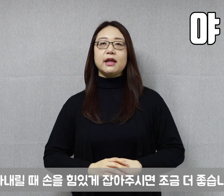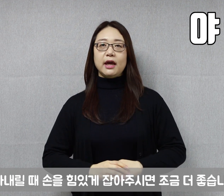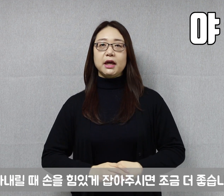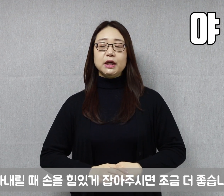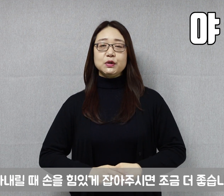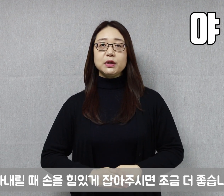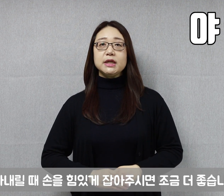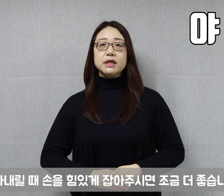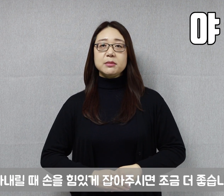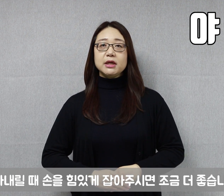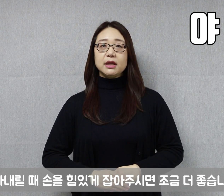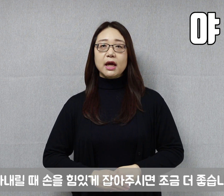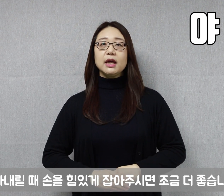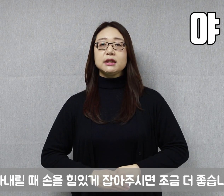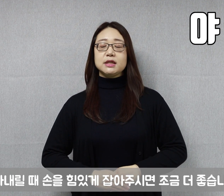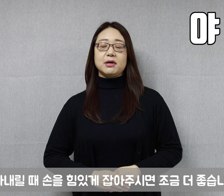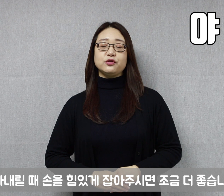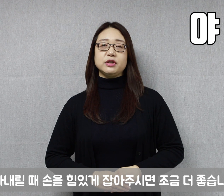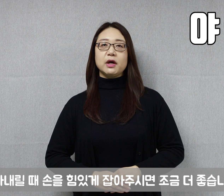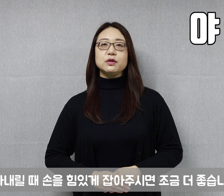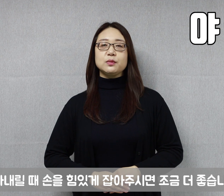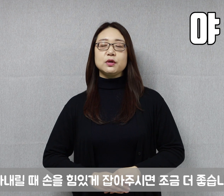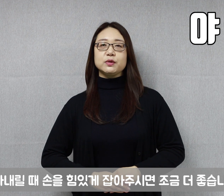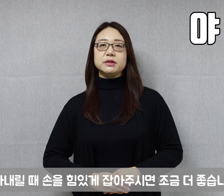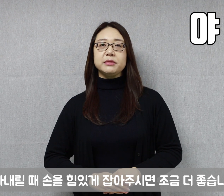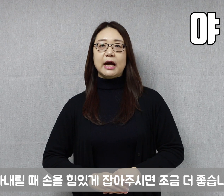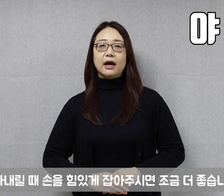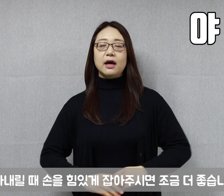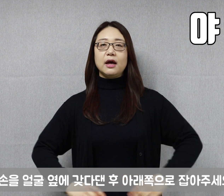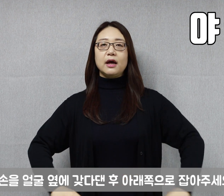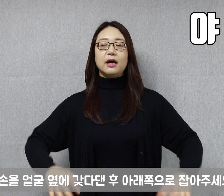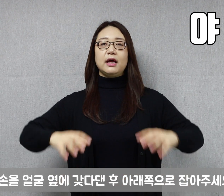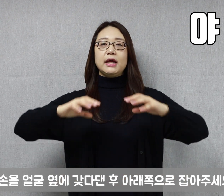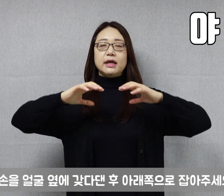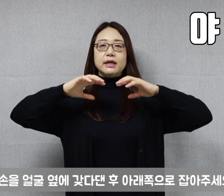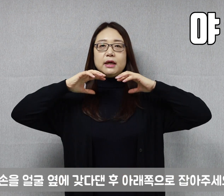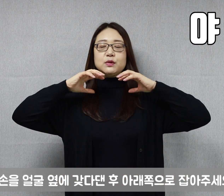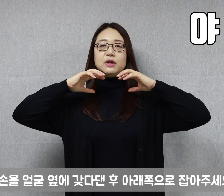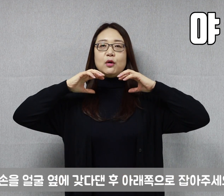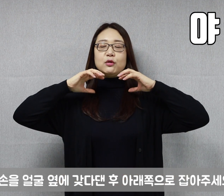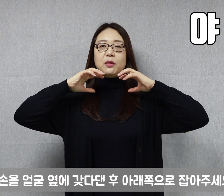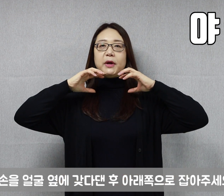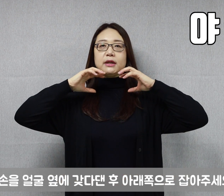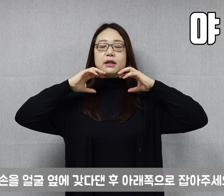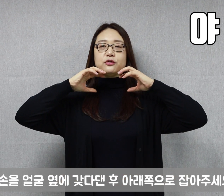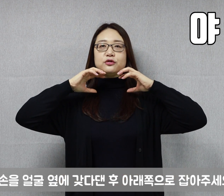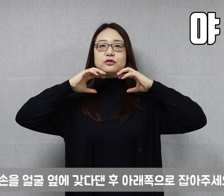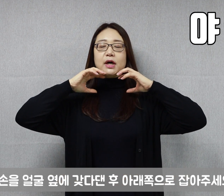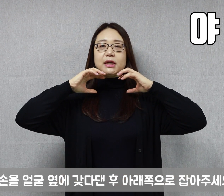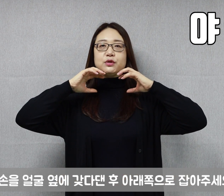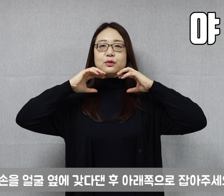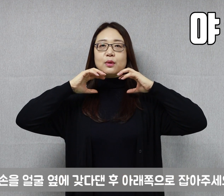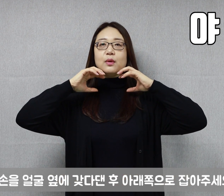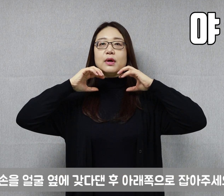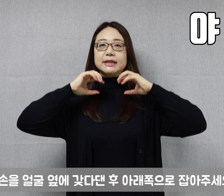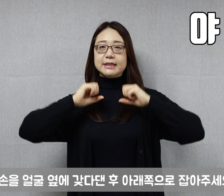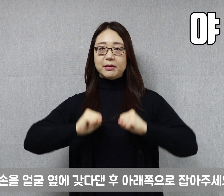때 손을 힘있게 잡아주시면 좀 더 좋습니다. 양손을 얼굴 옆에 갖다 댄 후 아래쪽으로 잡아주세요.